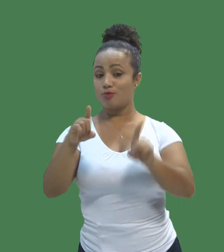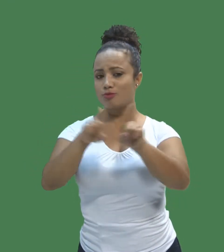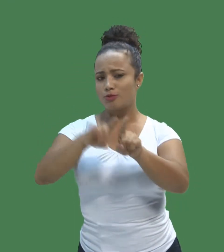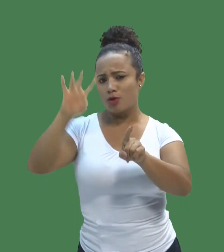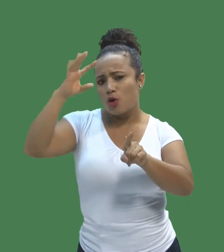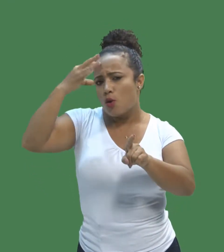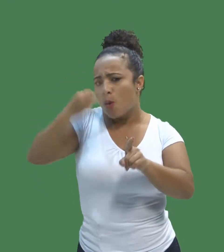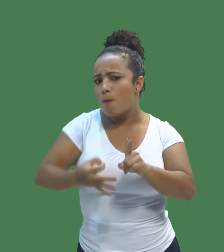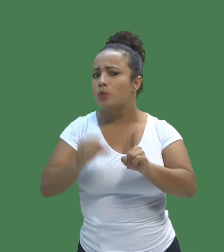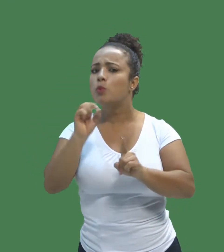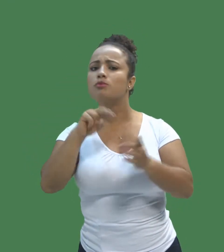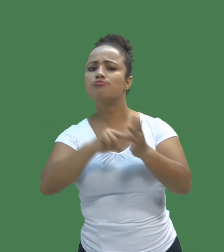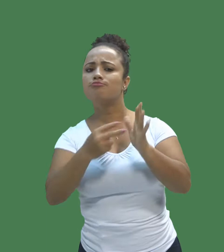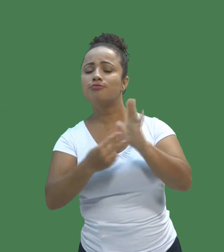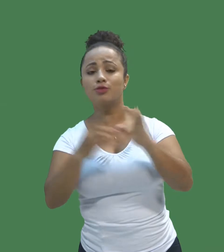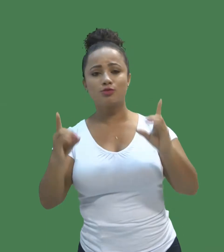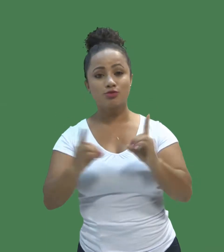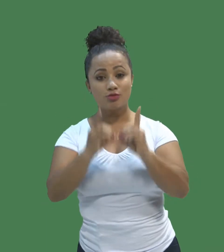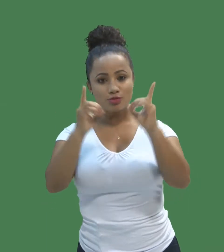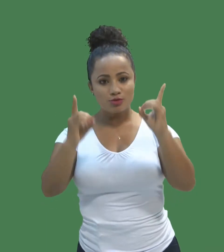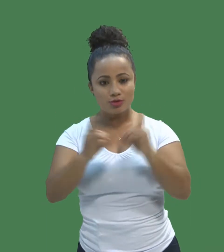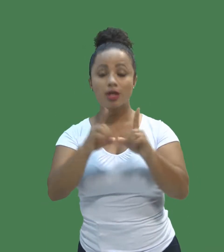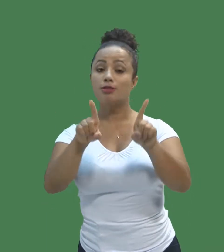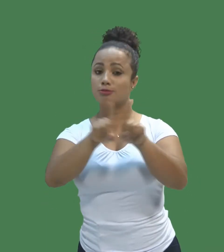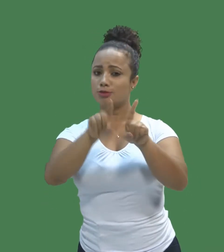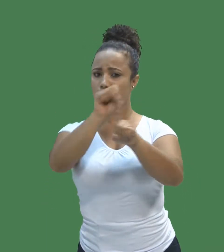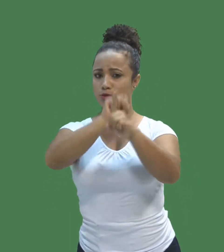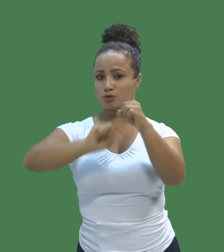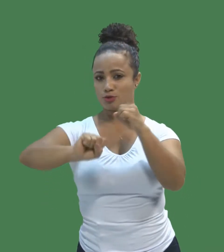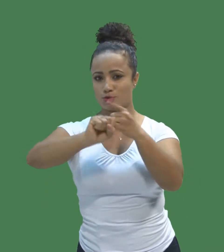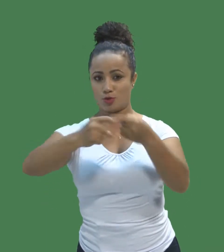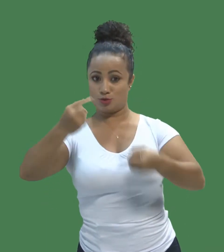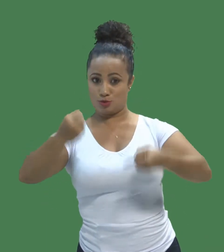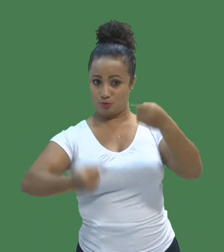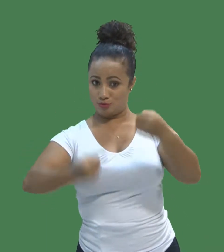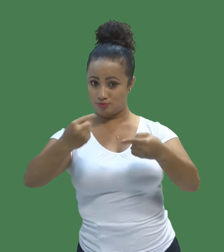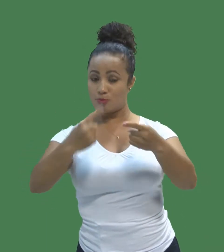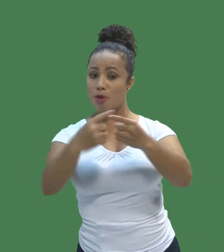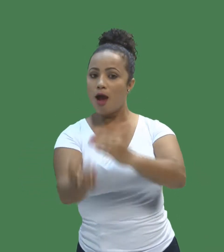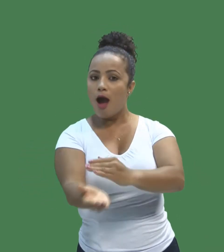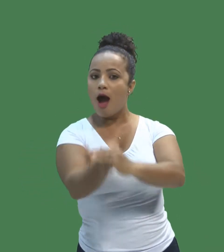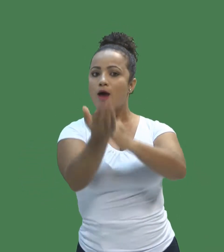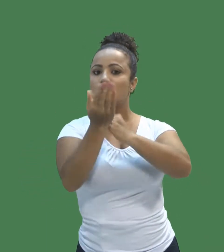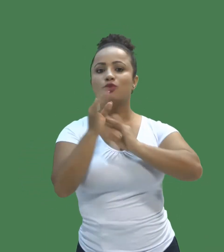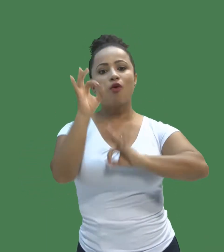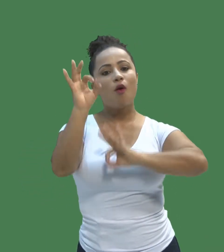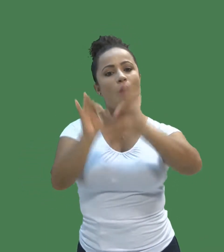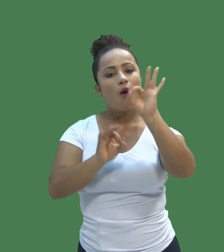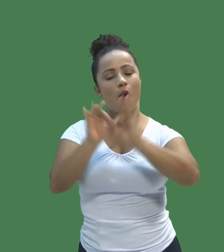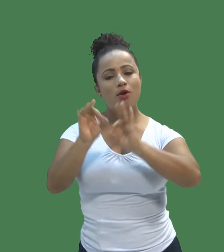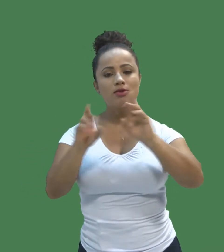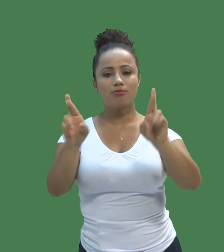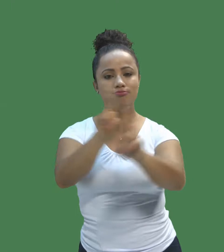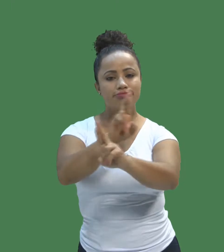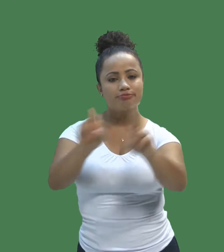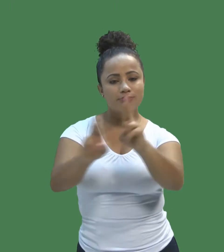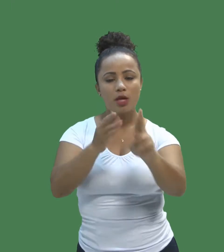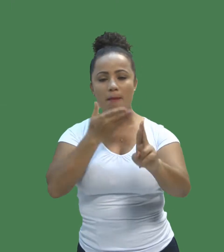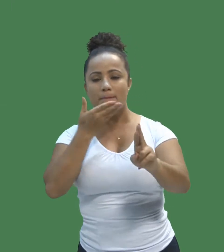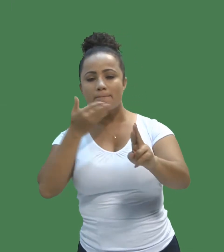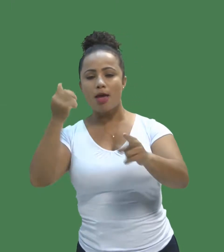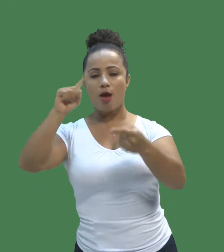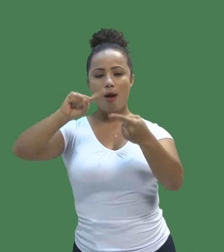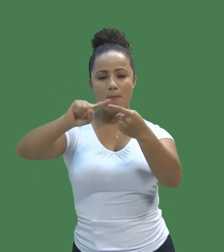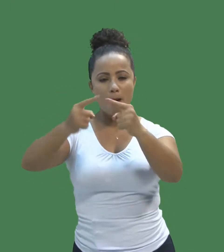as concepções didáticas e sociopolíticas que permitam o estabelecimento de uma relação